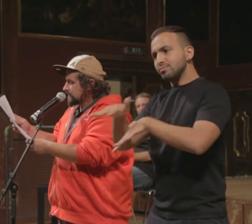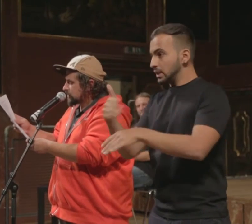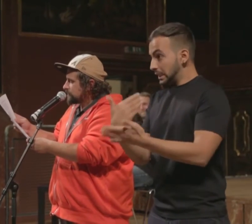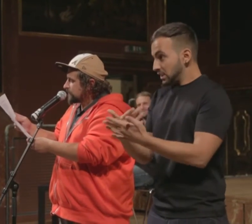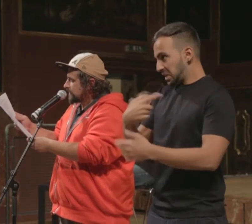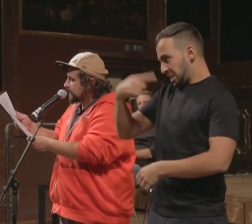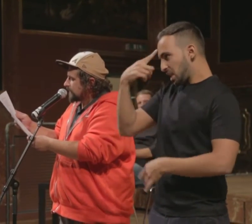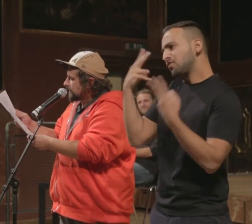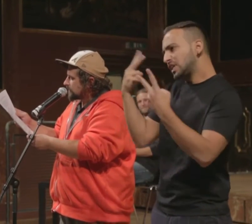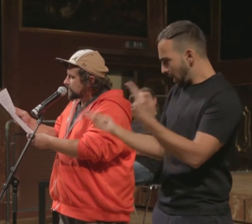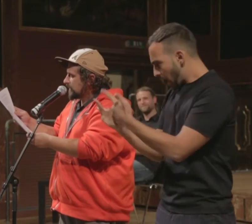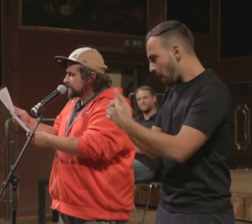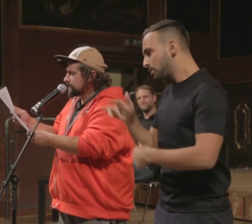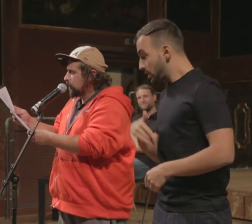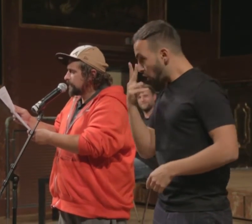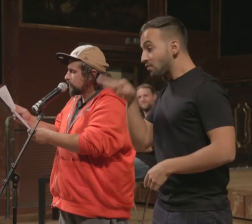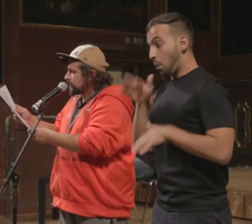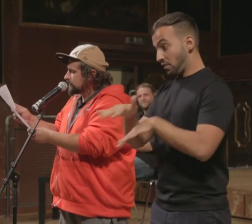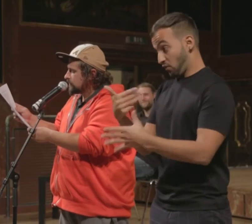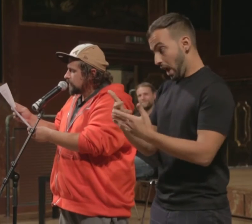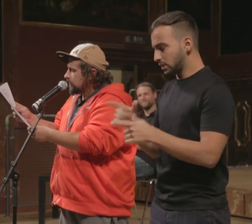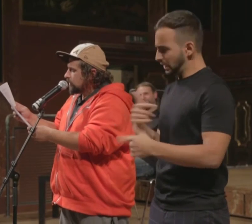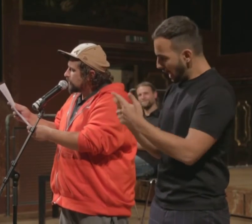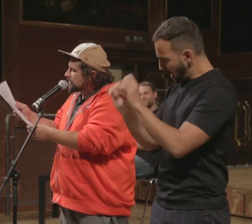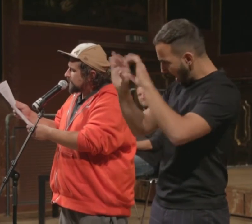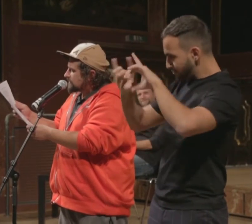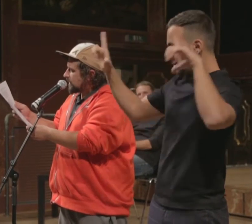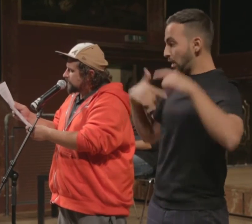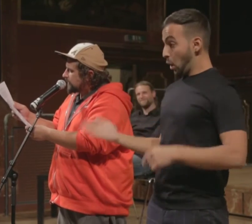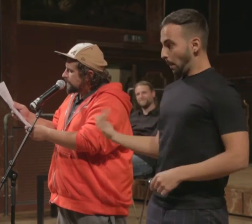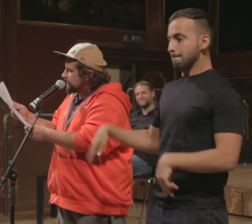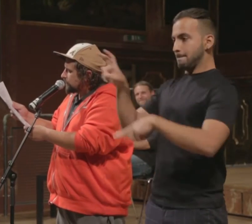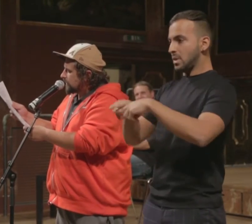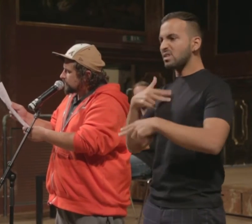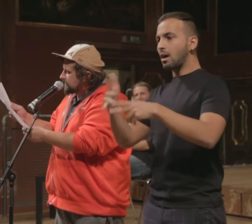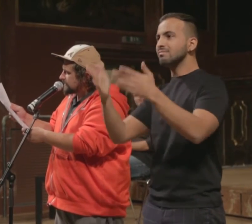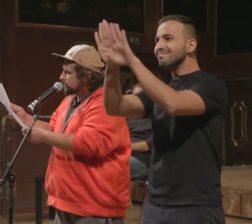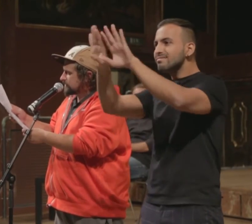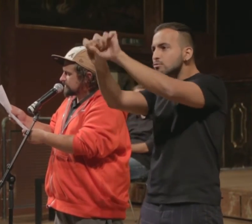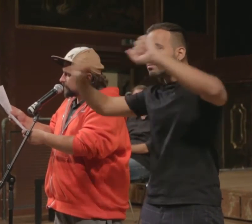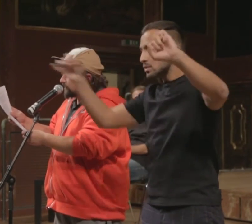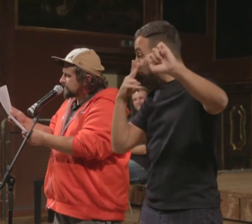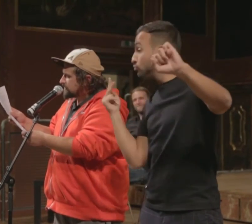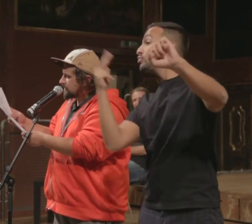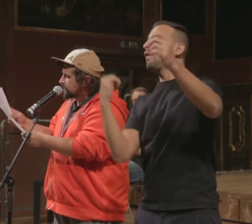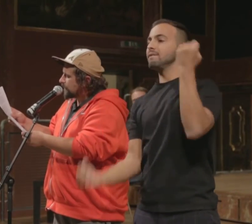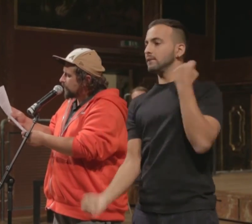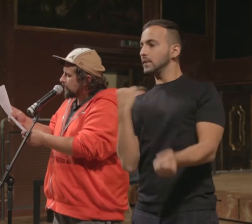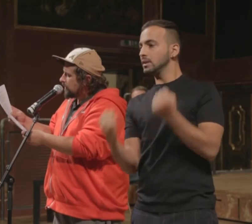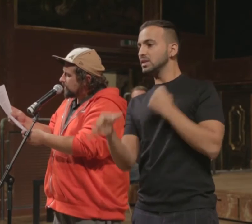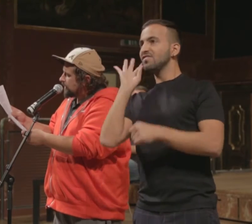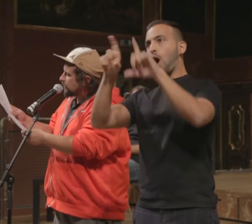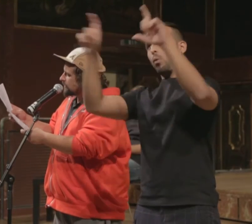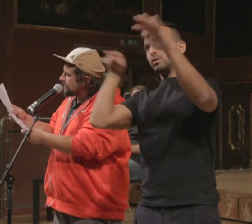als erstrebenswert, den kleinen Kanaken zu erklären, was die Frauenbewegung ist. Glücklicherweise hat man von einer Wohnung aus eine sehr gute Sicht auf ein Fitnesscenter für